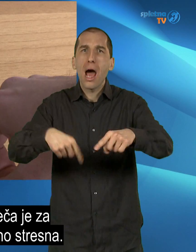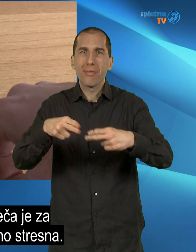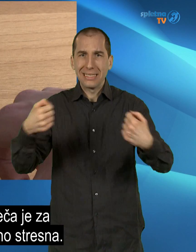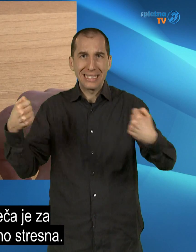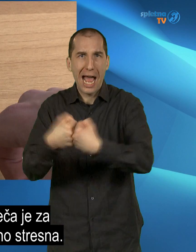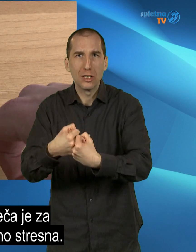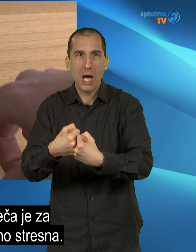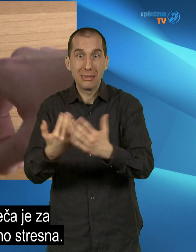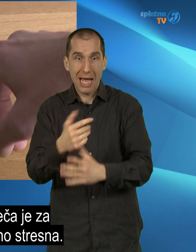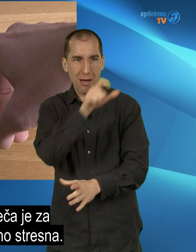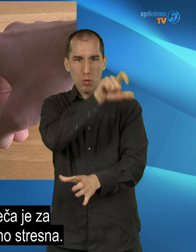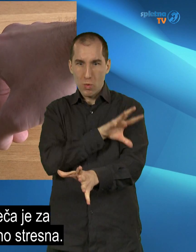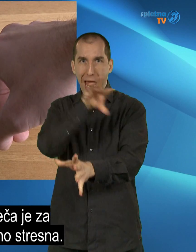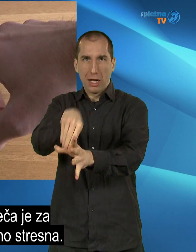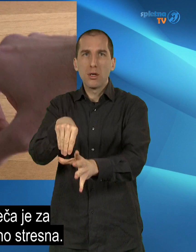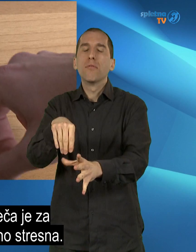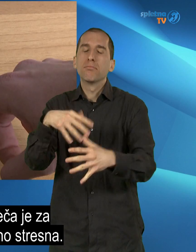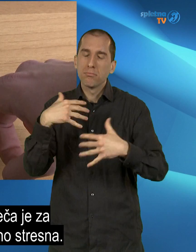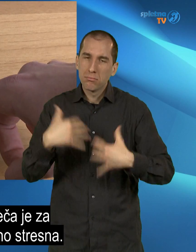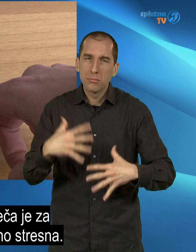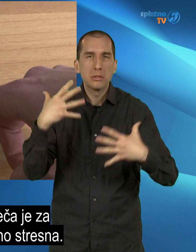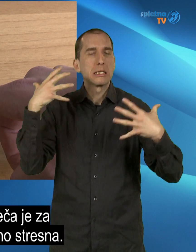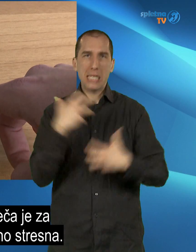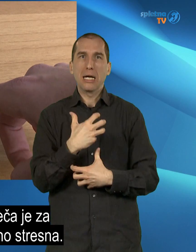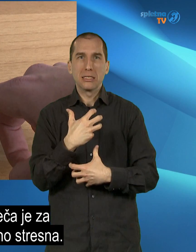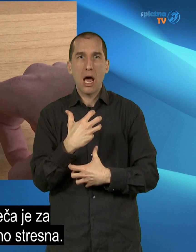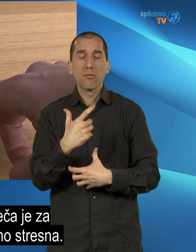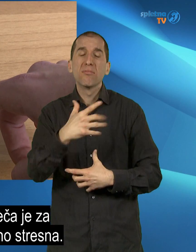Prometna nesreča je za udeležence izredno stresna.